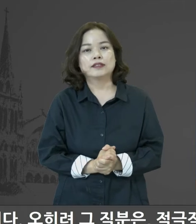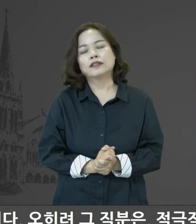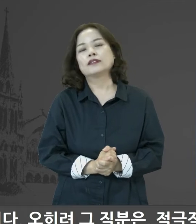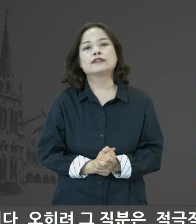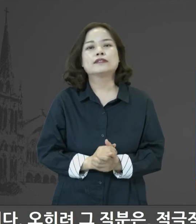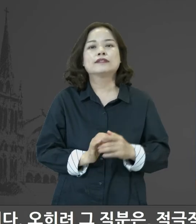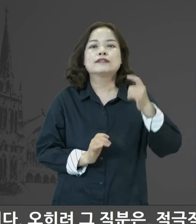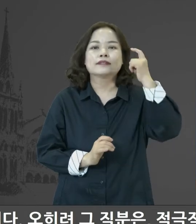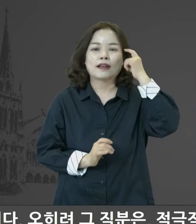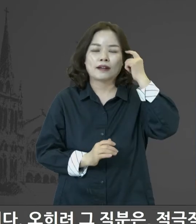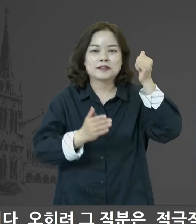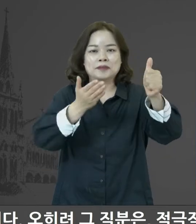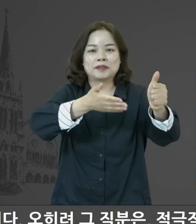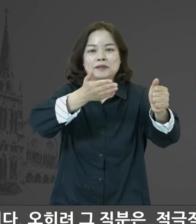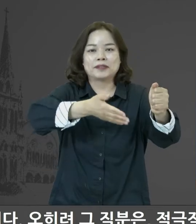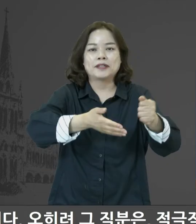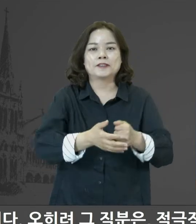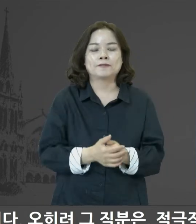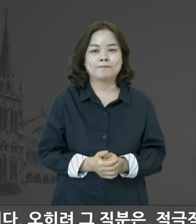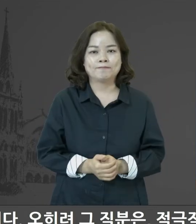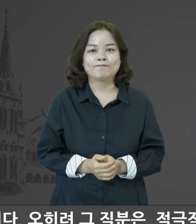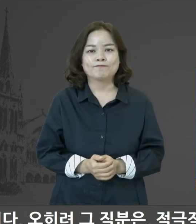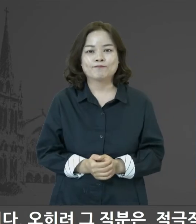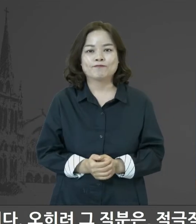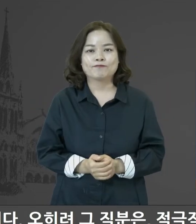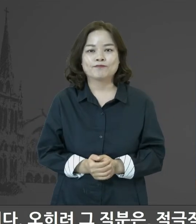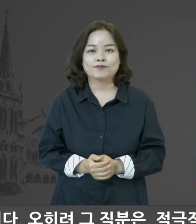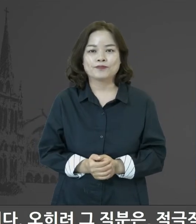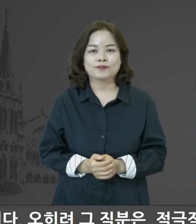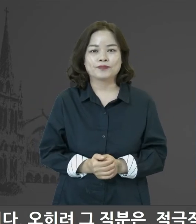그렇게 생각하라는 것이지요.